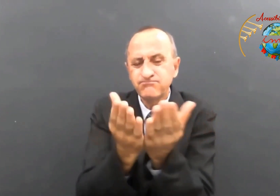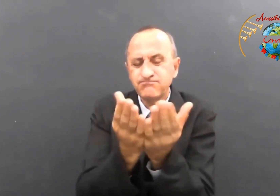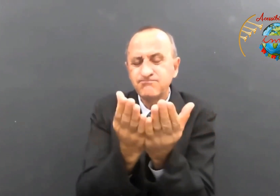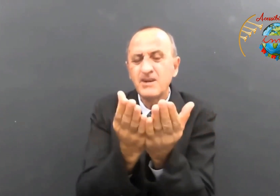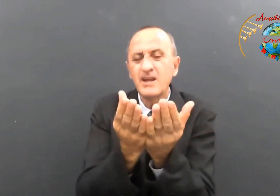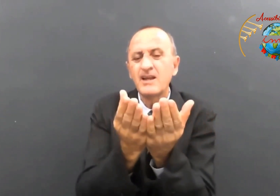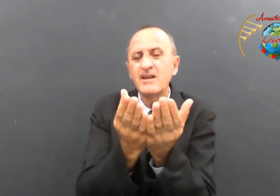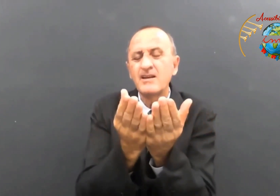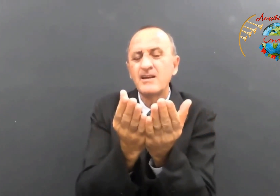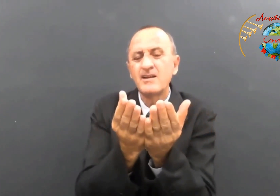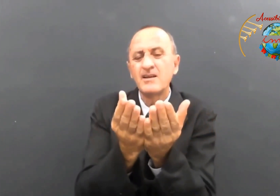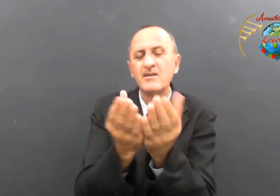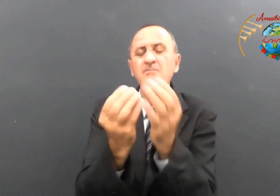que a igreja,